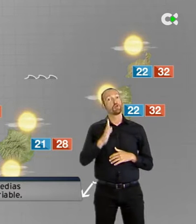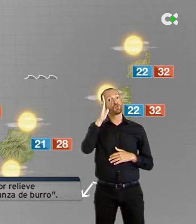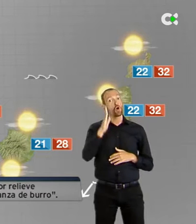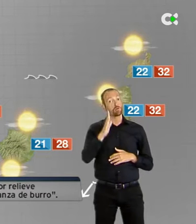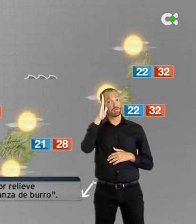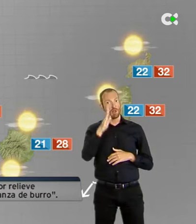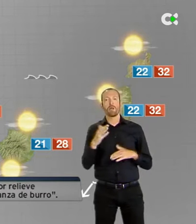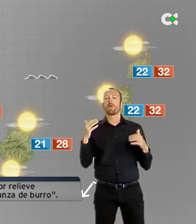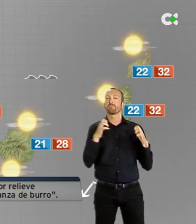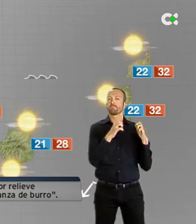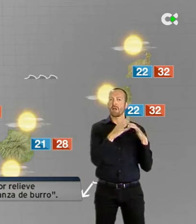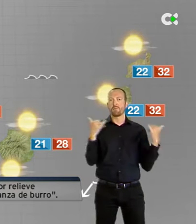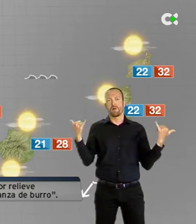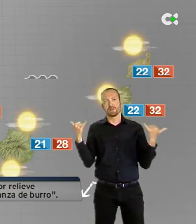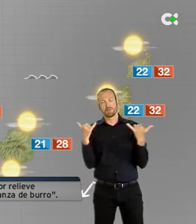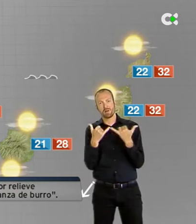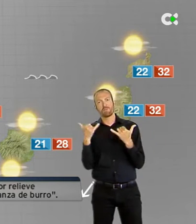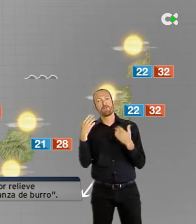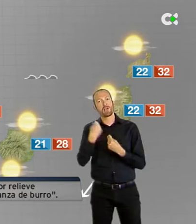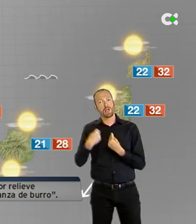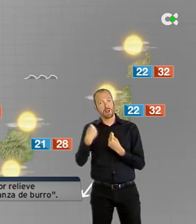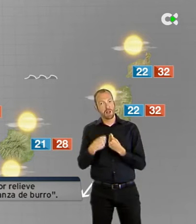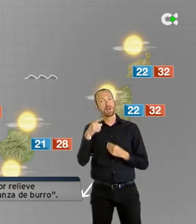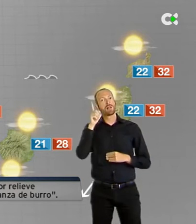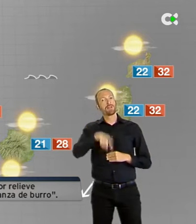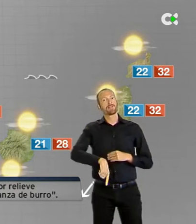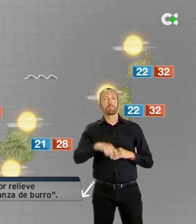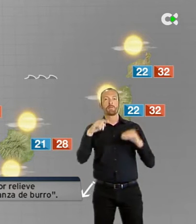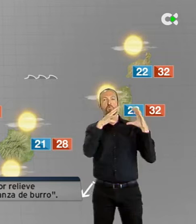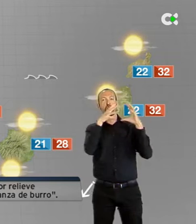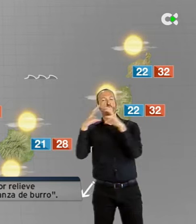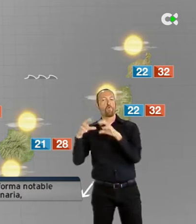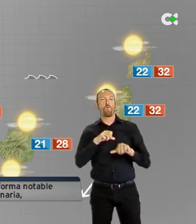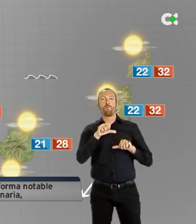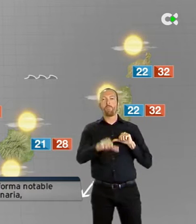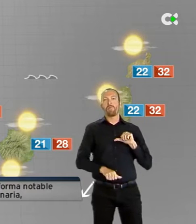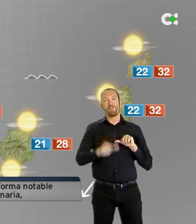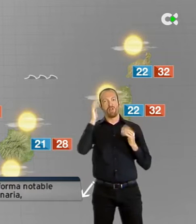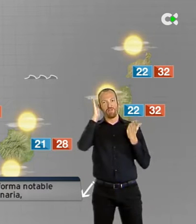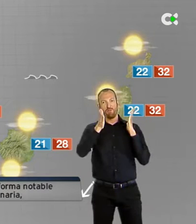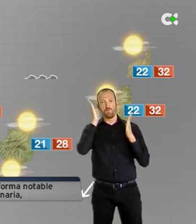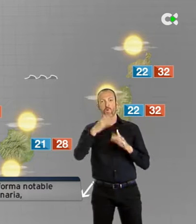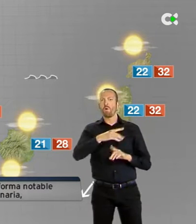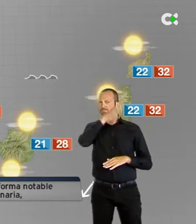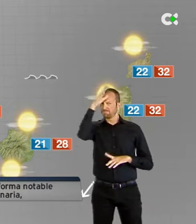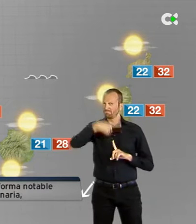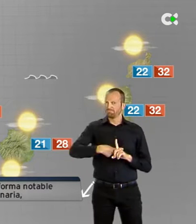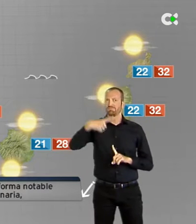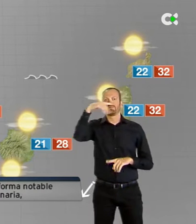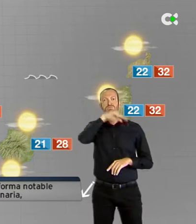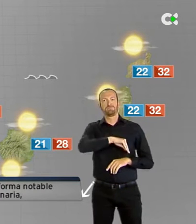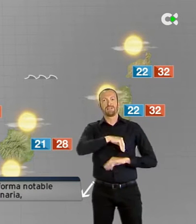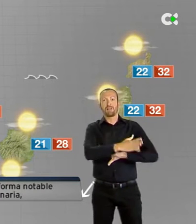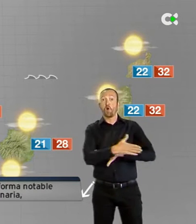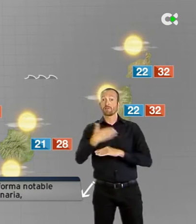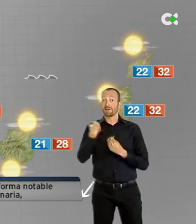En el norte de las islas de mayor relieve estará presente además la panza de burro. Las temperaturas subirán de forma notable en la costa de